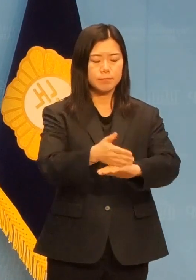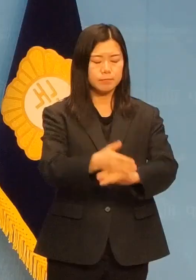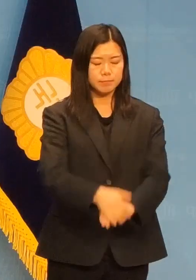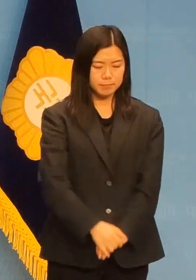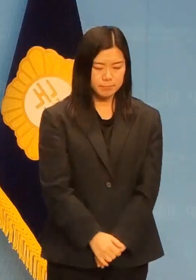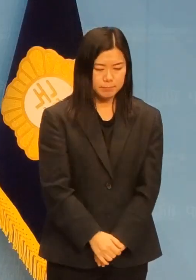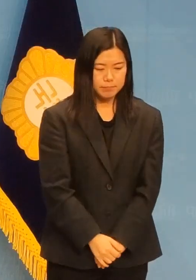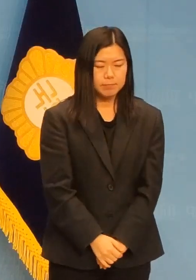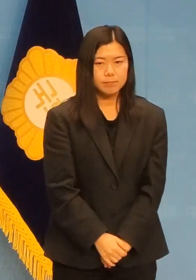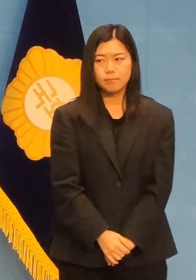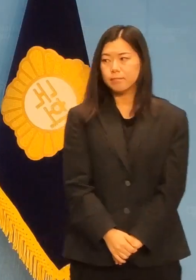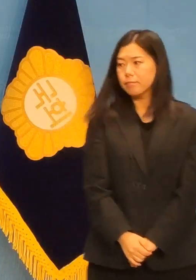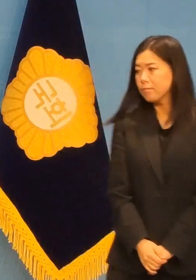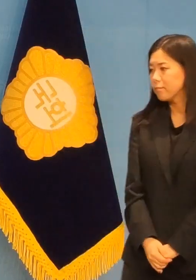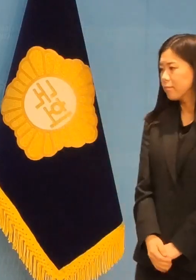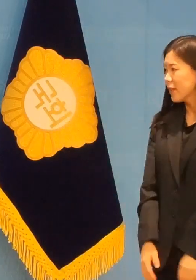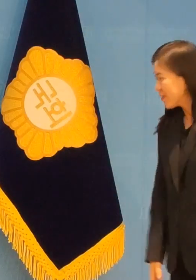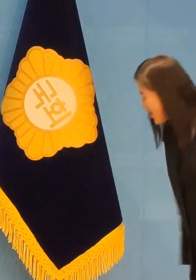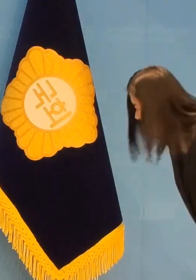감사합니다.